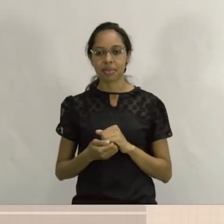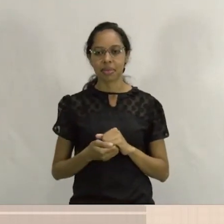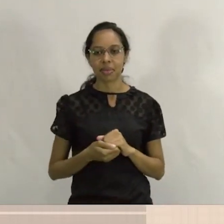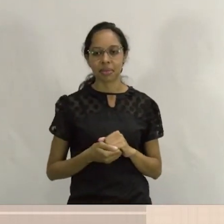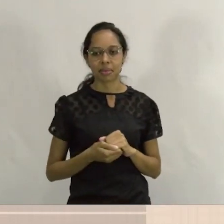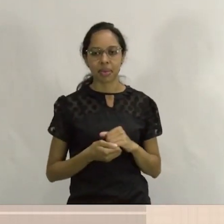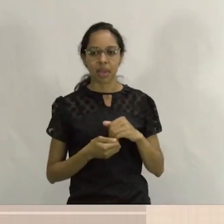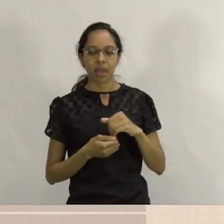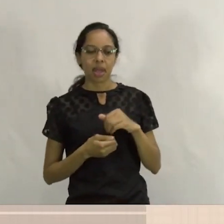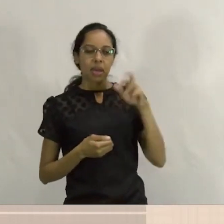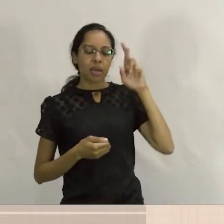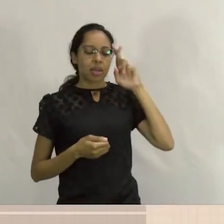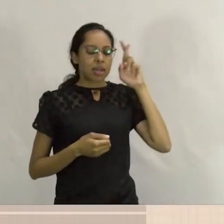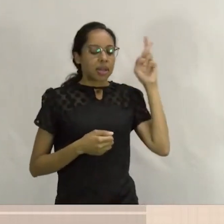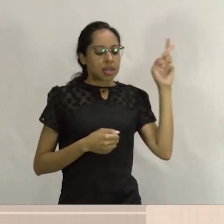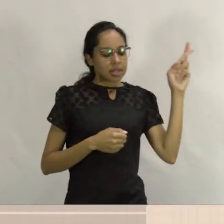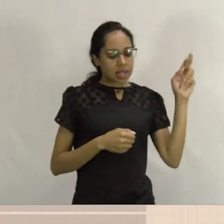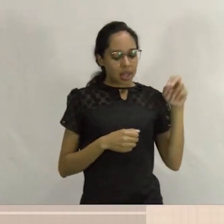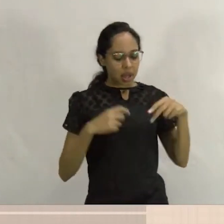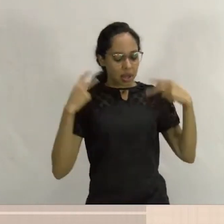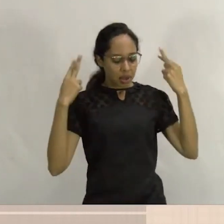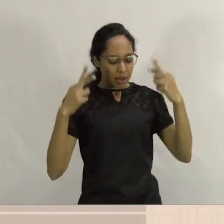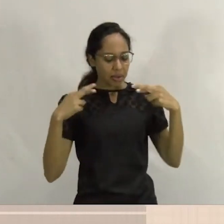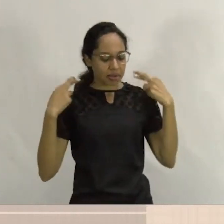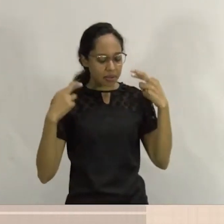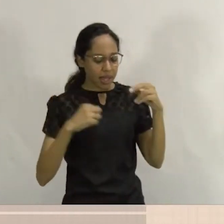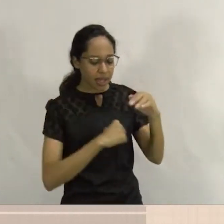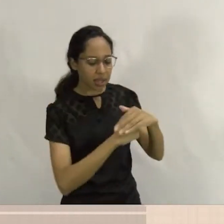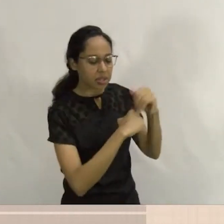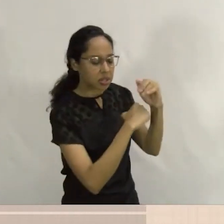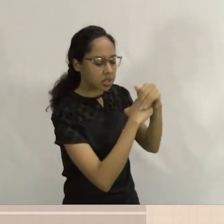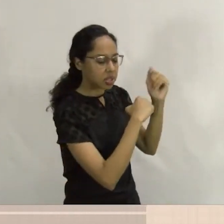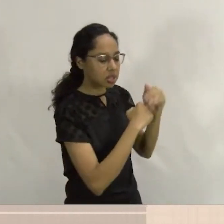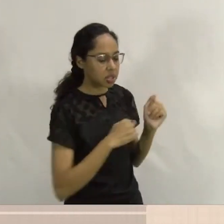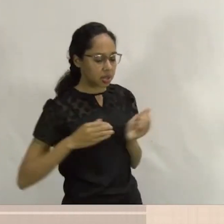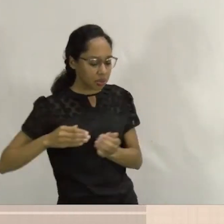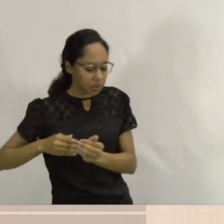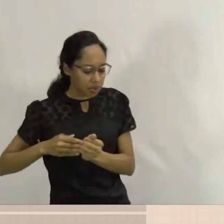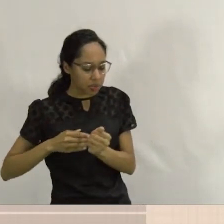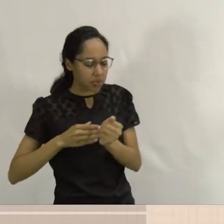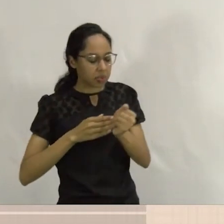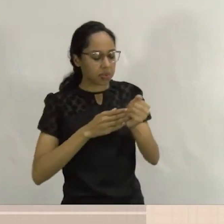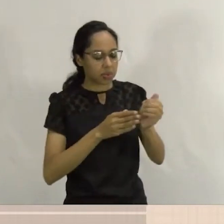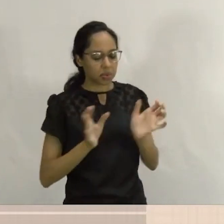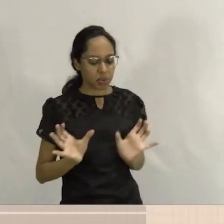Ele chama pelo nome as suas próprias ovelhas e as conduz para fora.